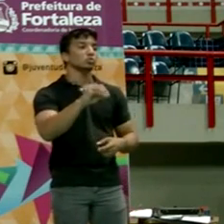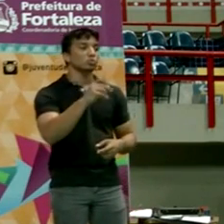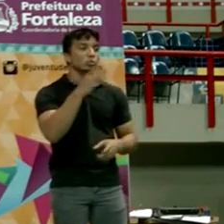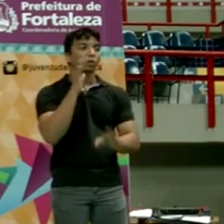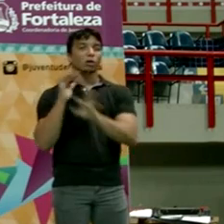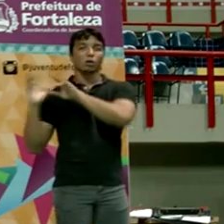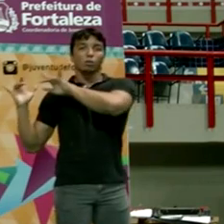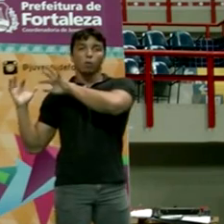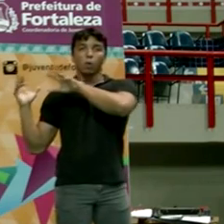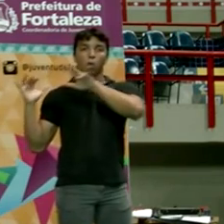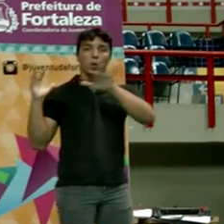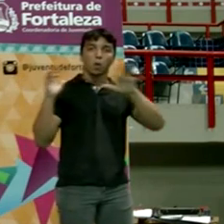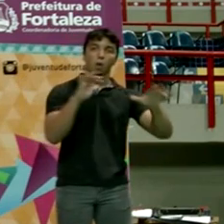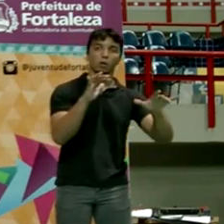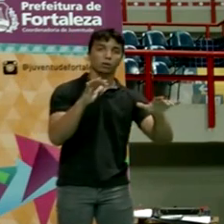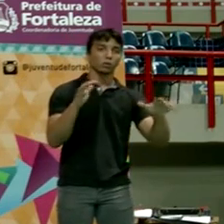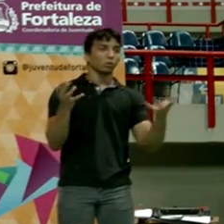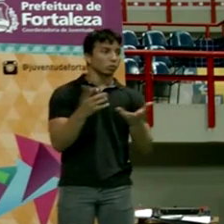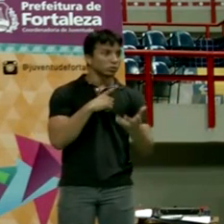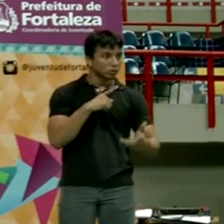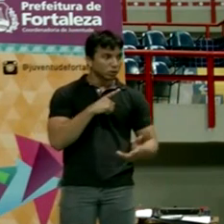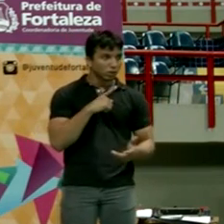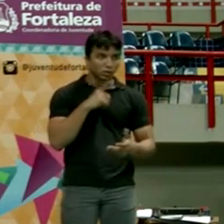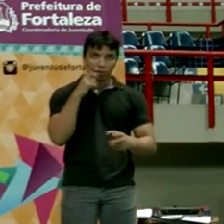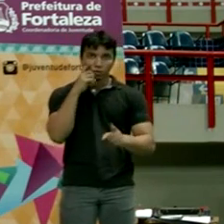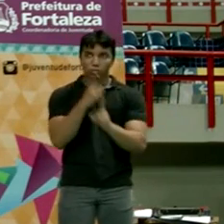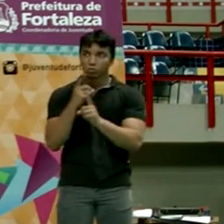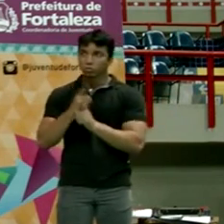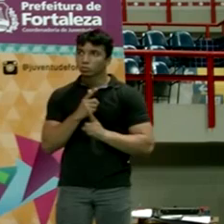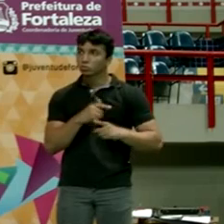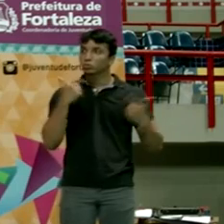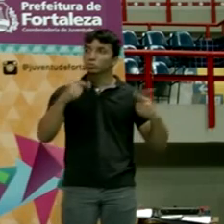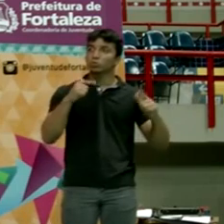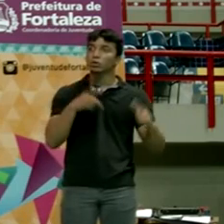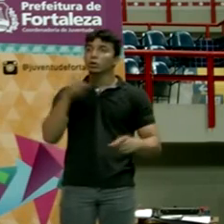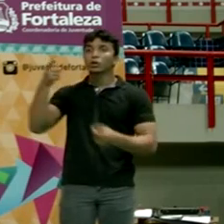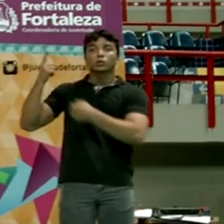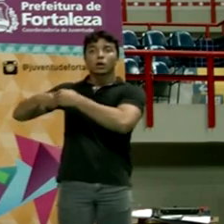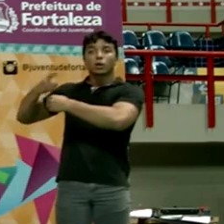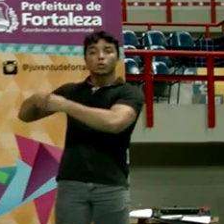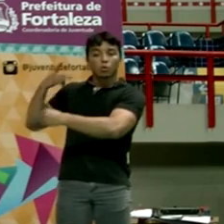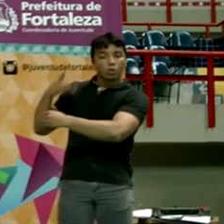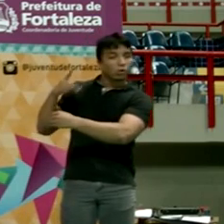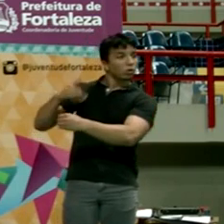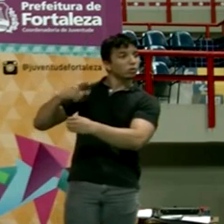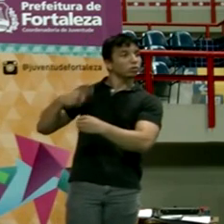retirantes da seca. Vocês vê esses mendigos hoje nas esquinas? Não, estão lá no interior,